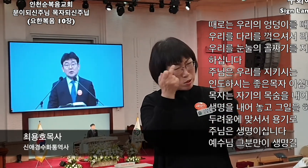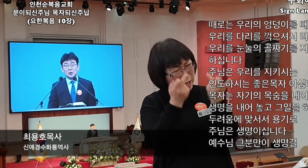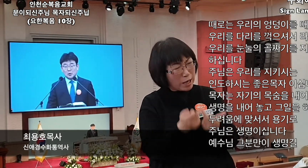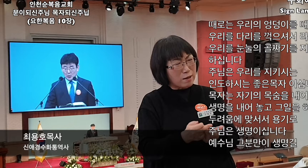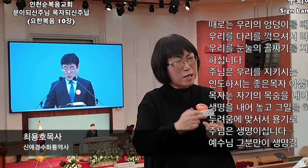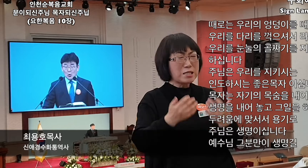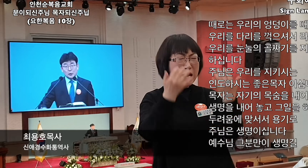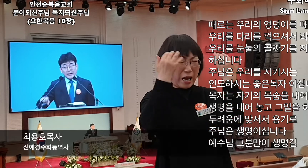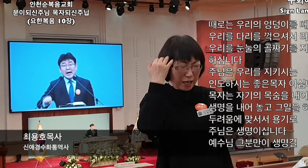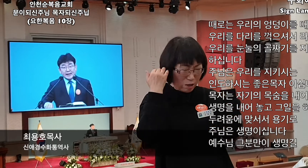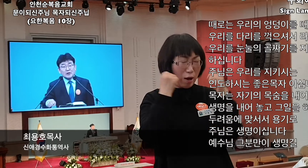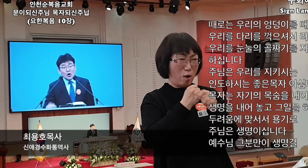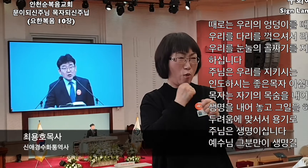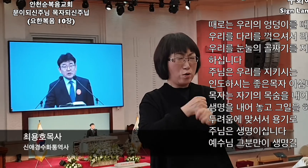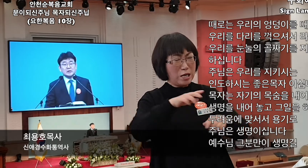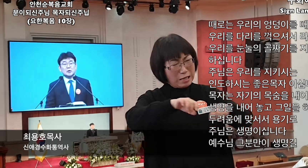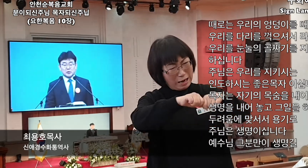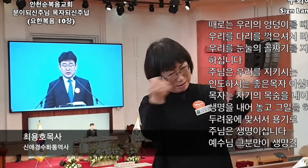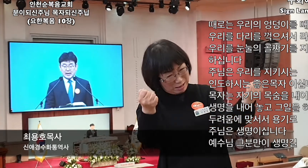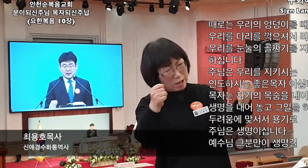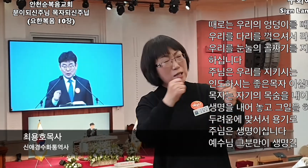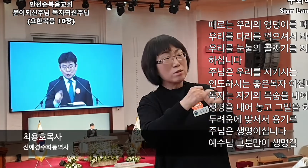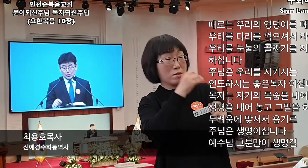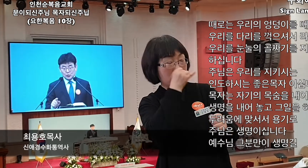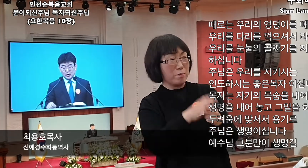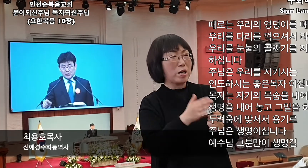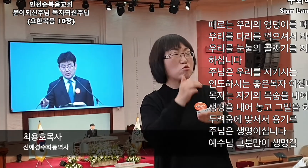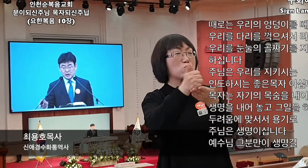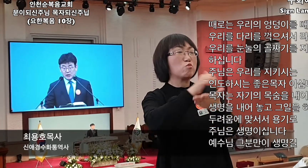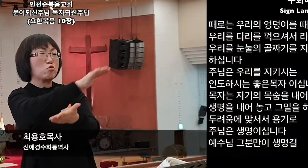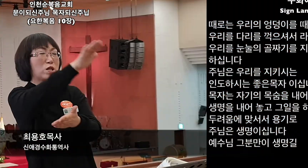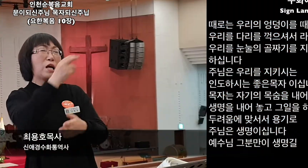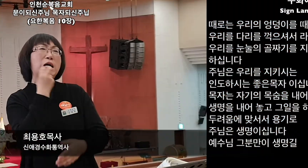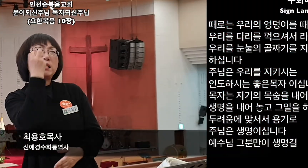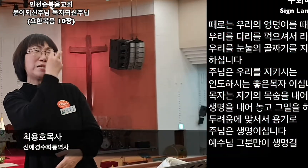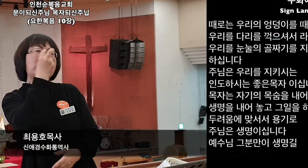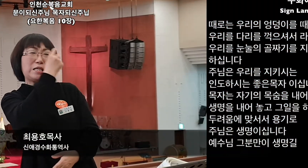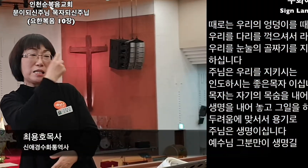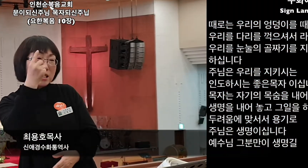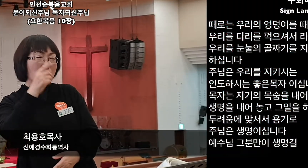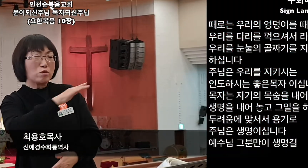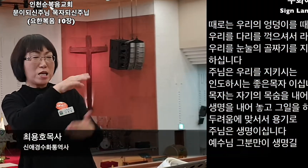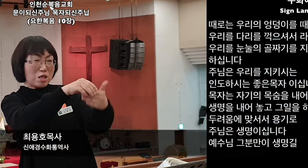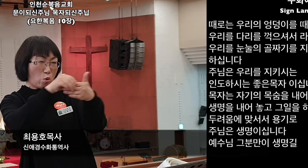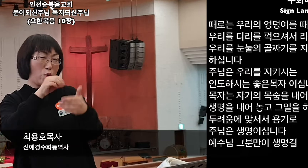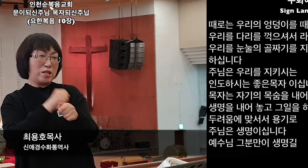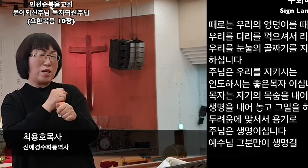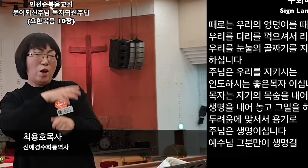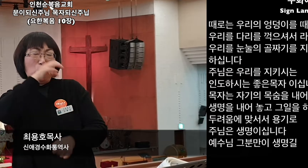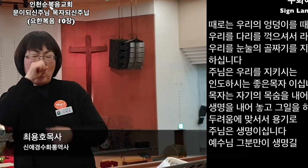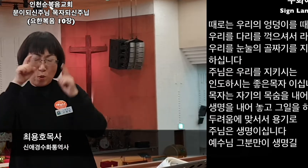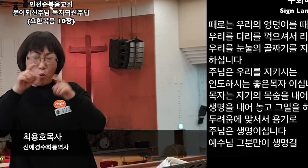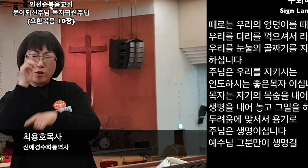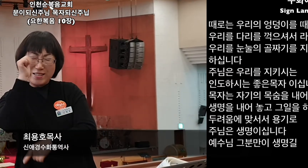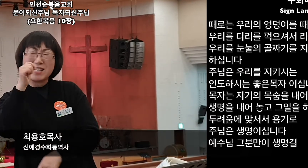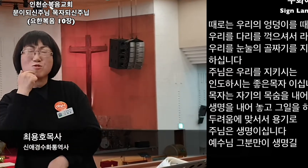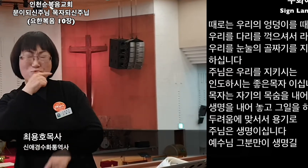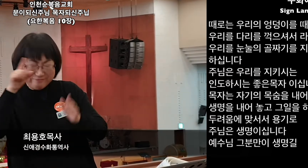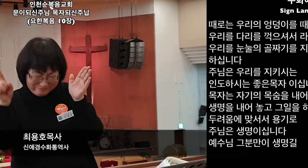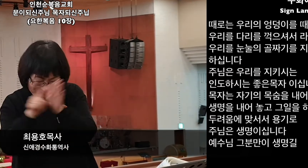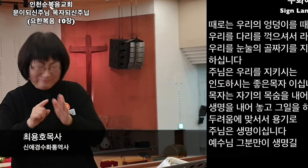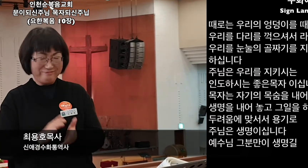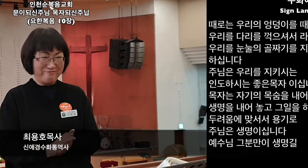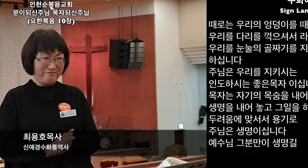하실 때도 있어요. 우리의 다리를 꺾으실 때도 있으나 주는 우리를 지키시는 우리를 인도하시는 좋으신 목자이신 줄